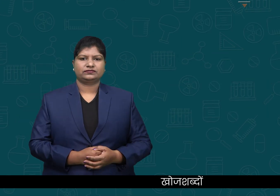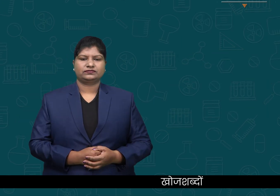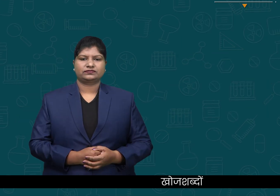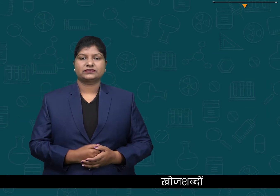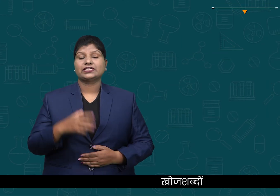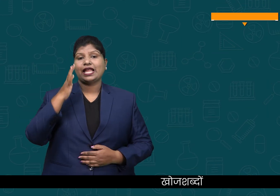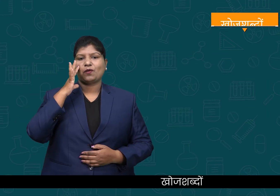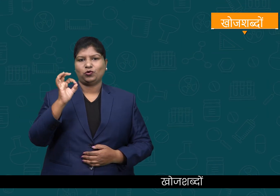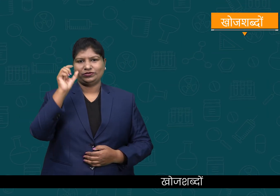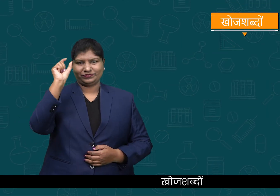खोज शब्दों।